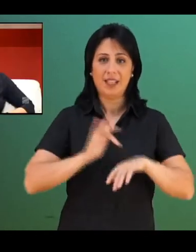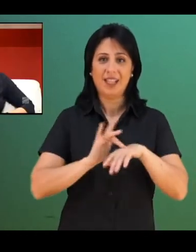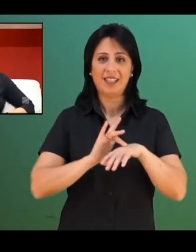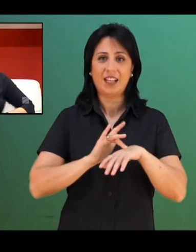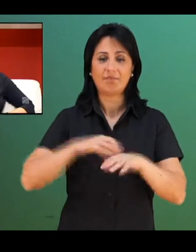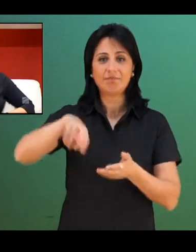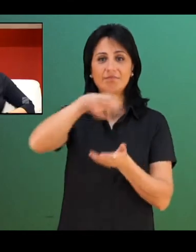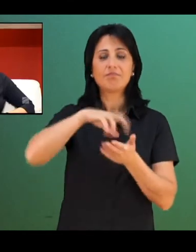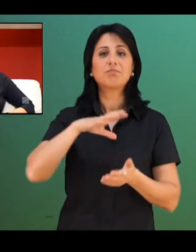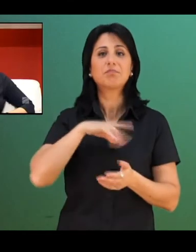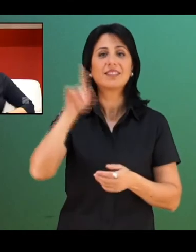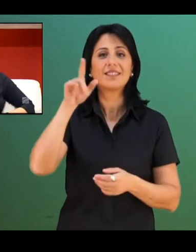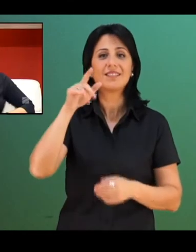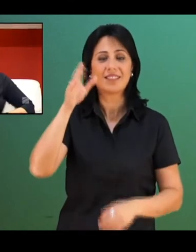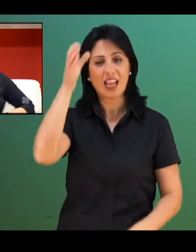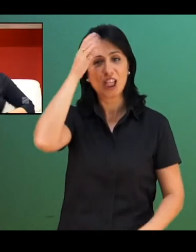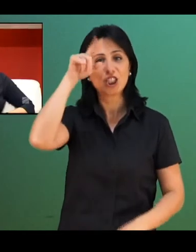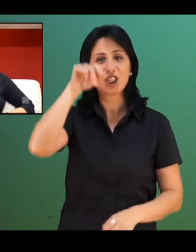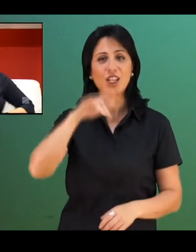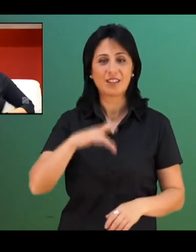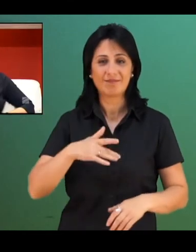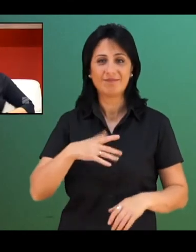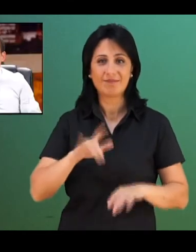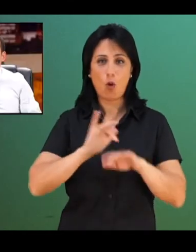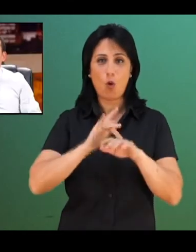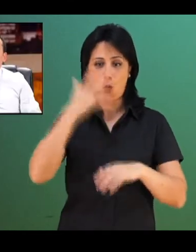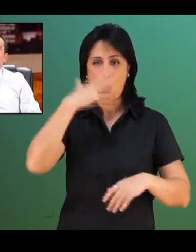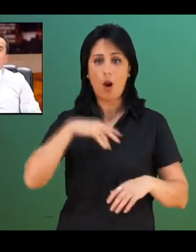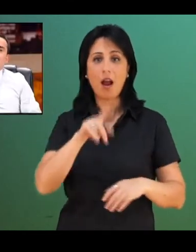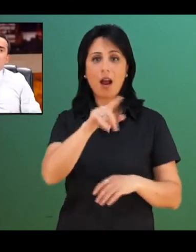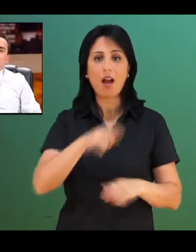სცენაზე და ფული რო ჩაუკუჭე. სად ჩაუკუჭე?